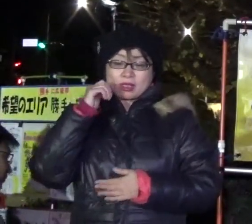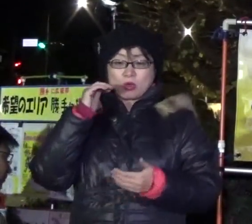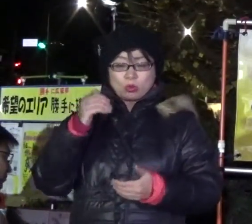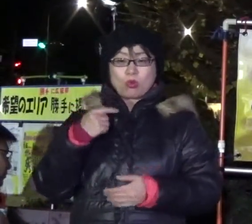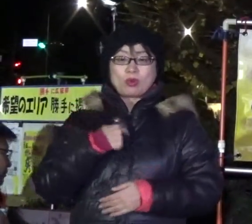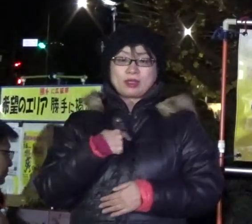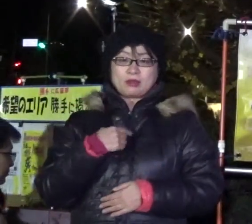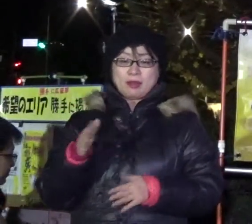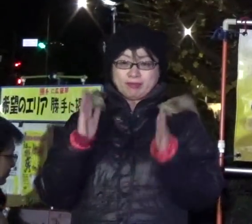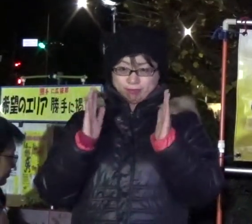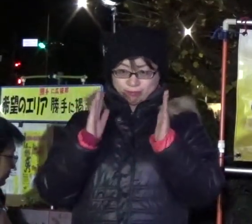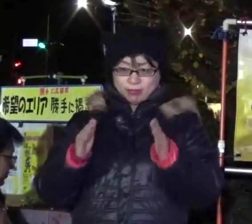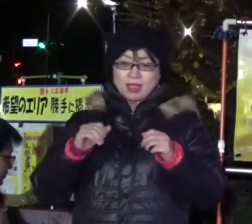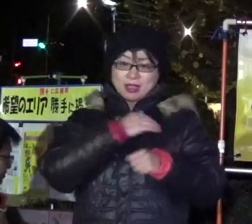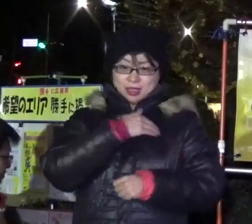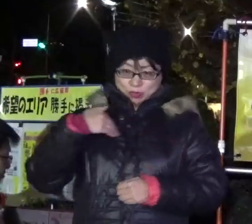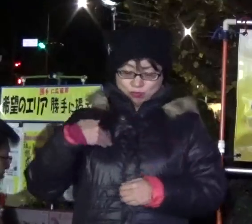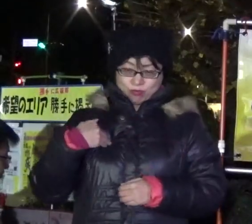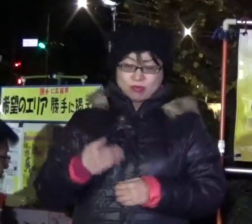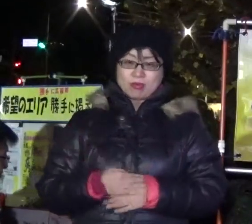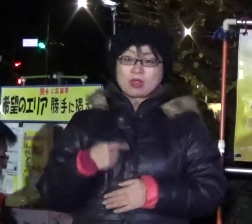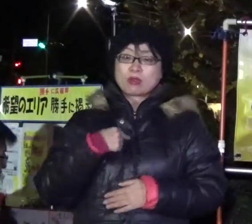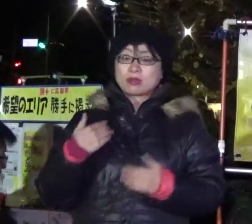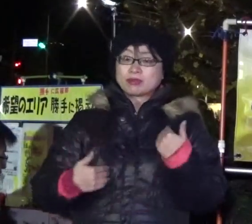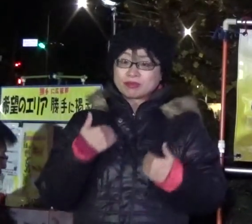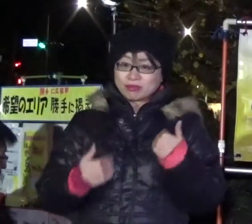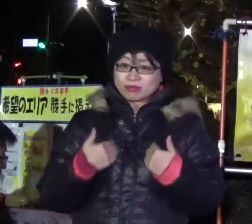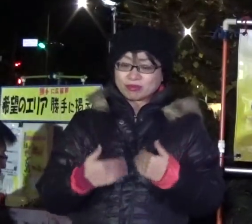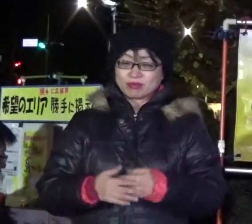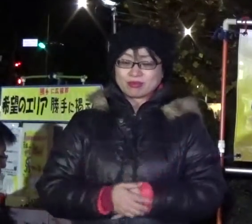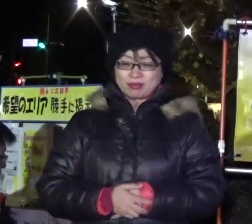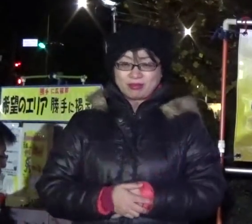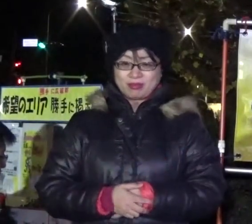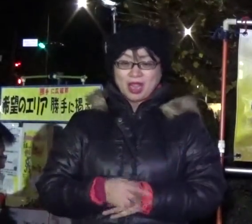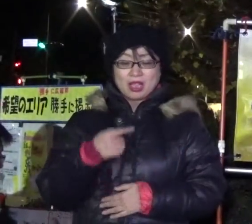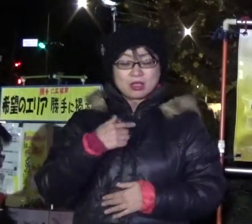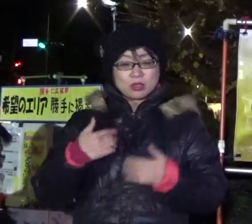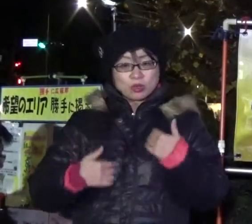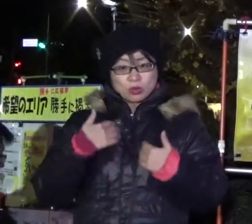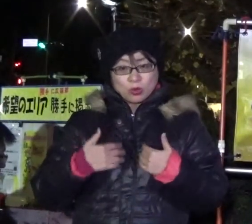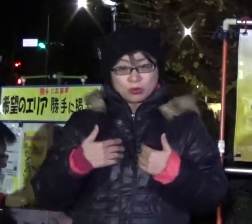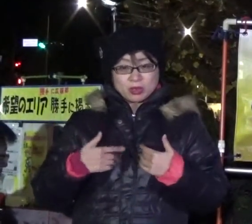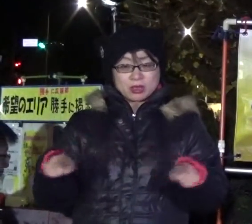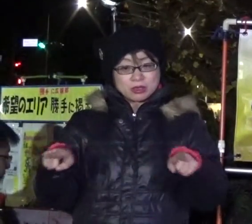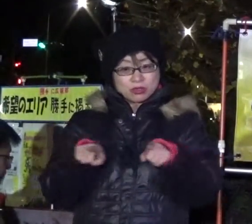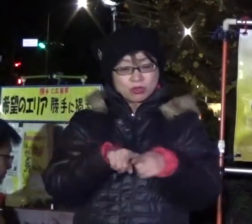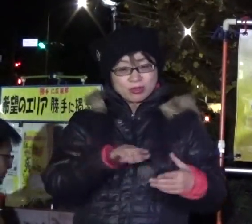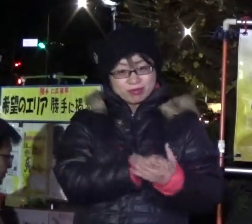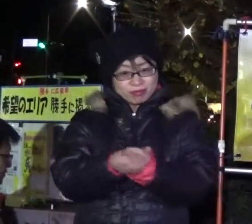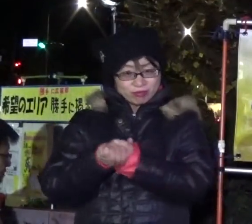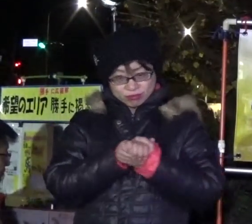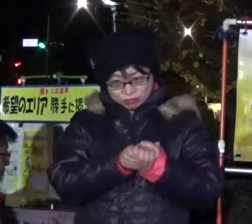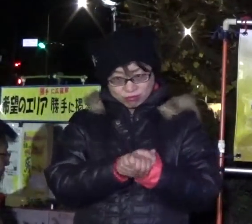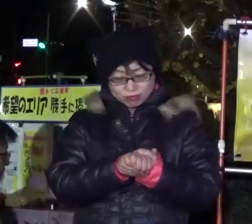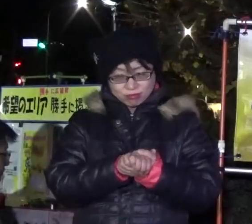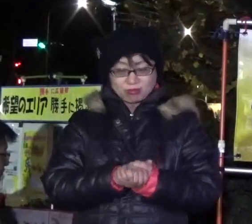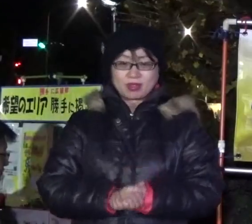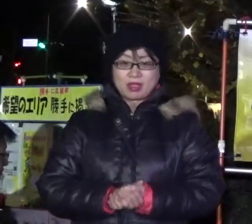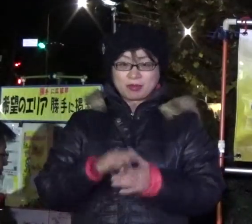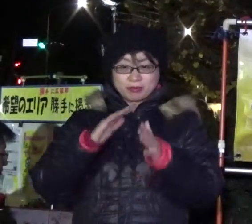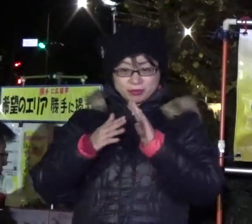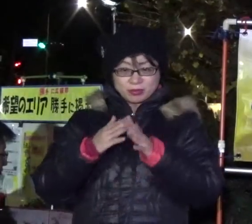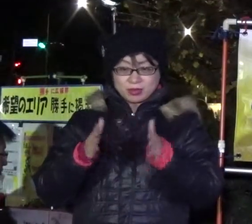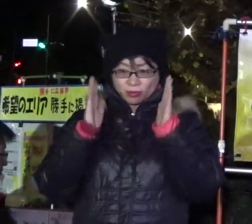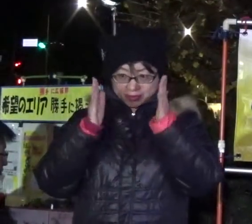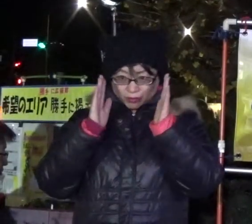今やってる、これは嬉しいです。そういう喜びの、分かち合いながらも、分かち合いながら戦っていきたい